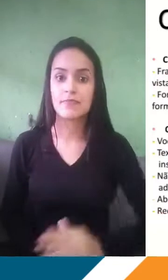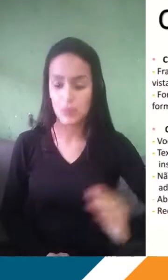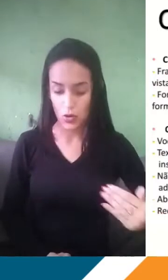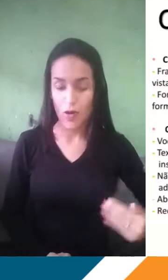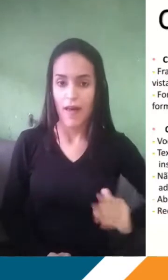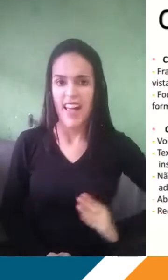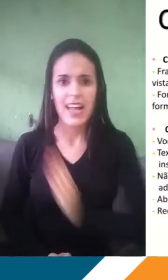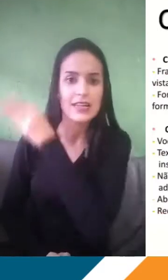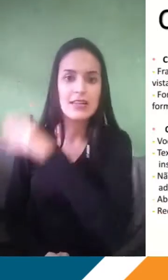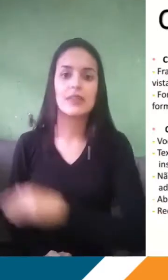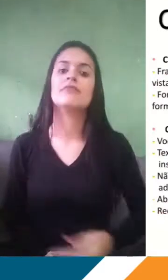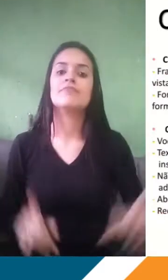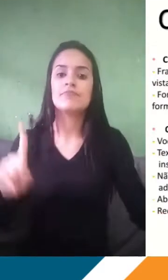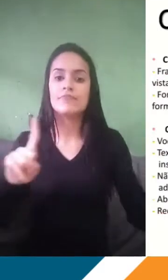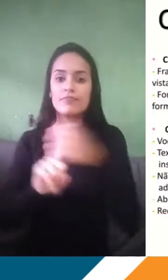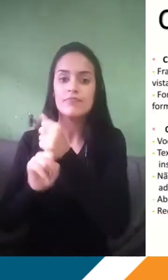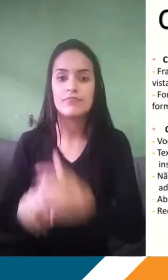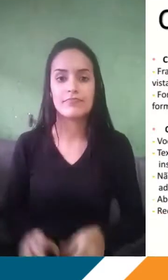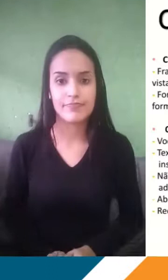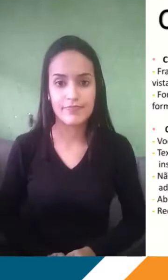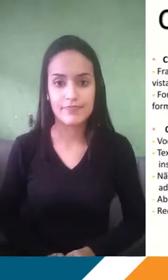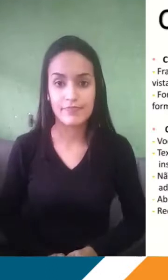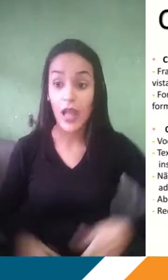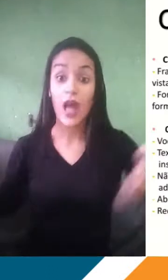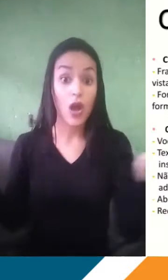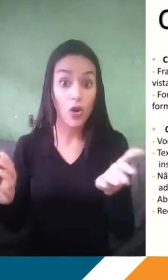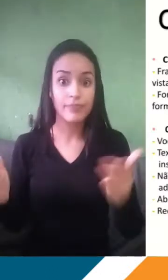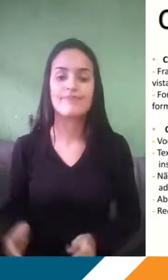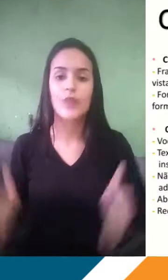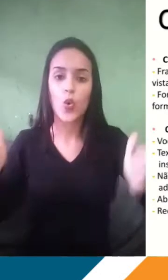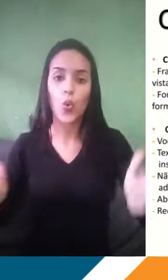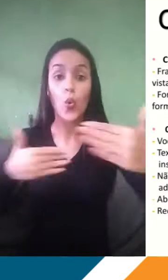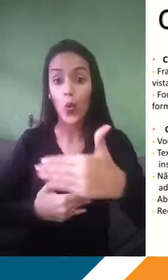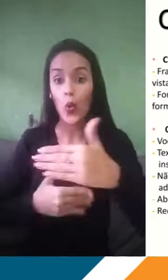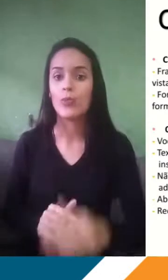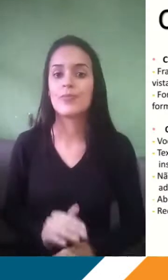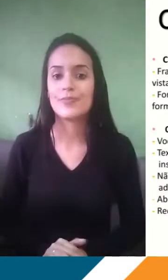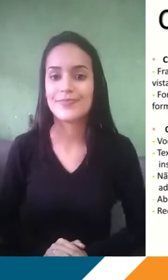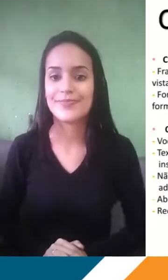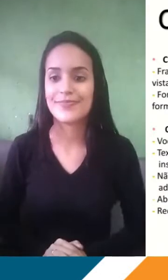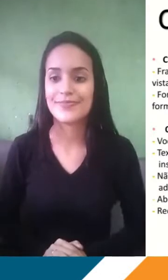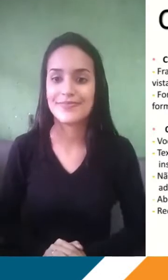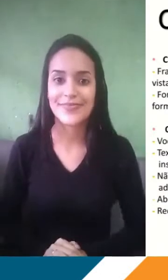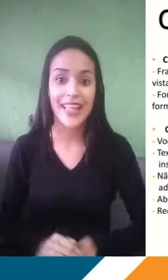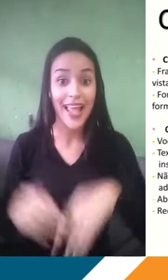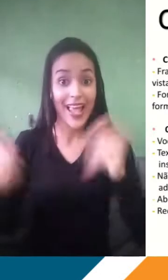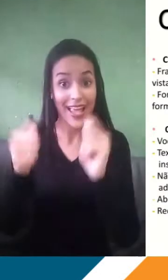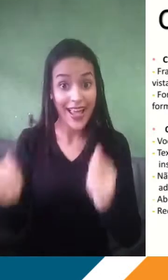O cubismo também foi um movimento artístico e literário, e nas artes plásticas tem